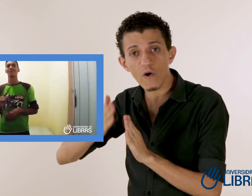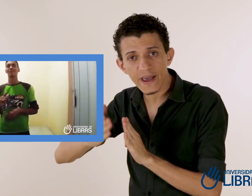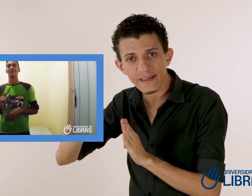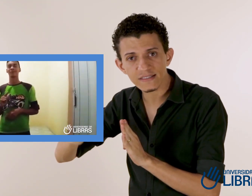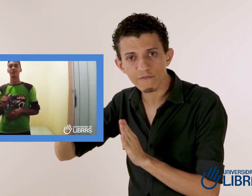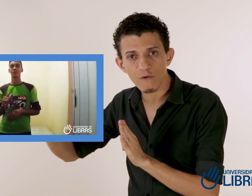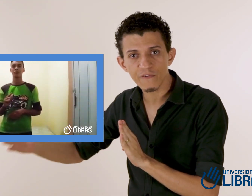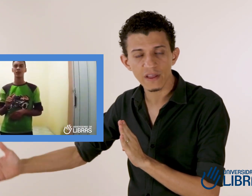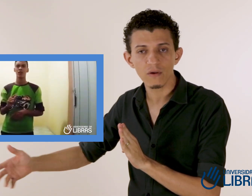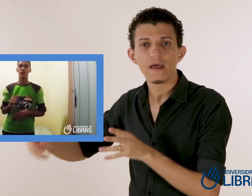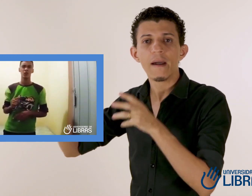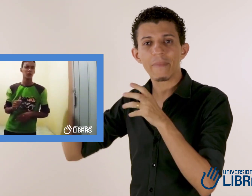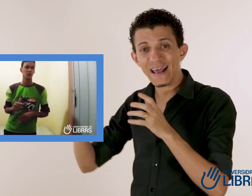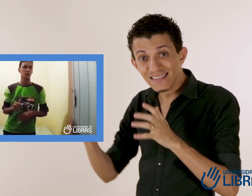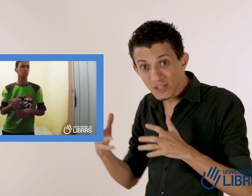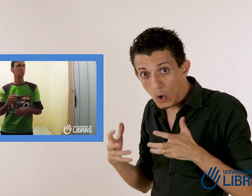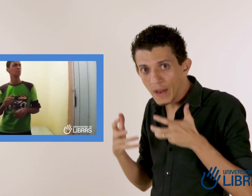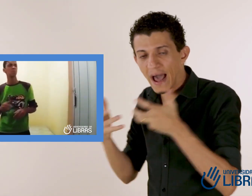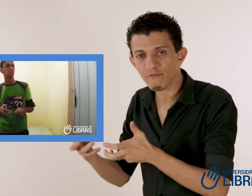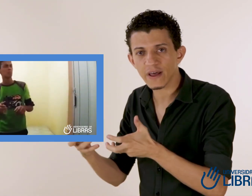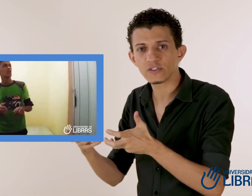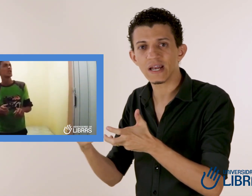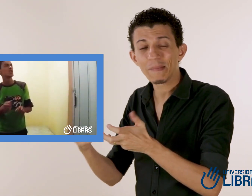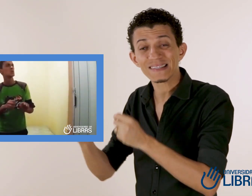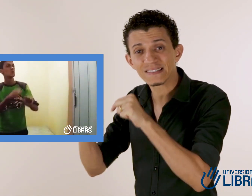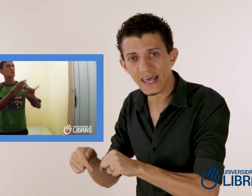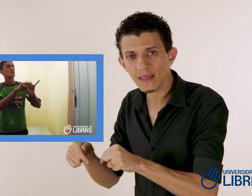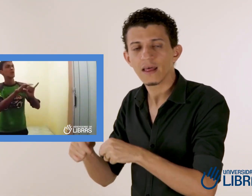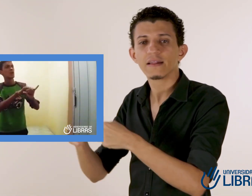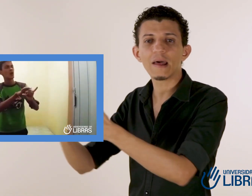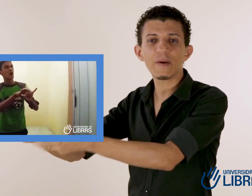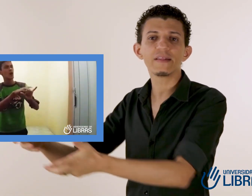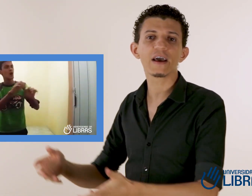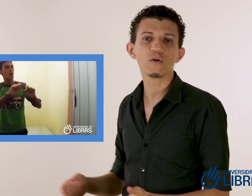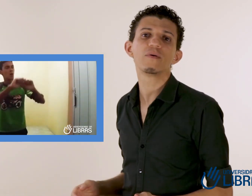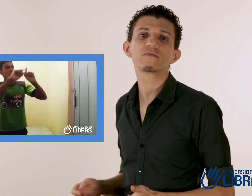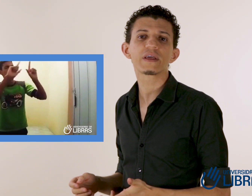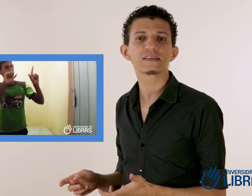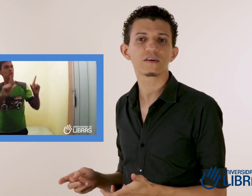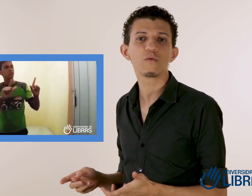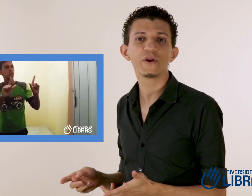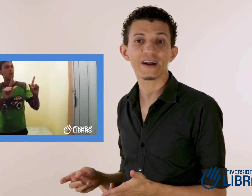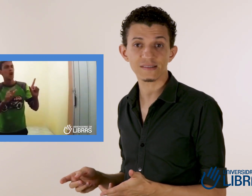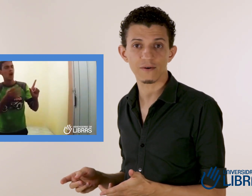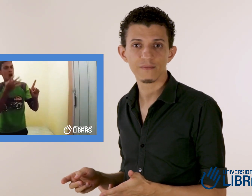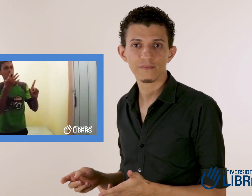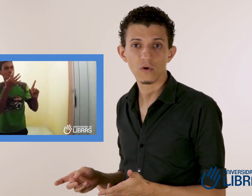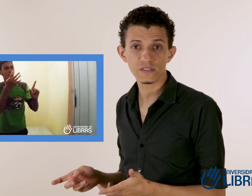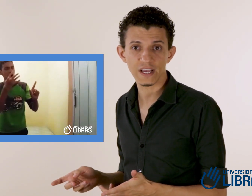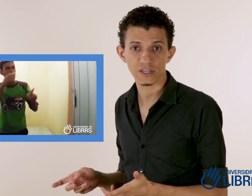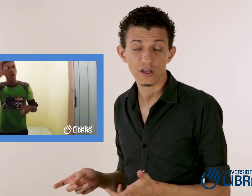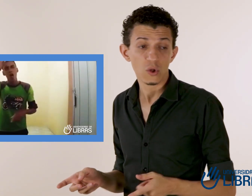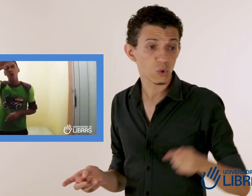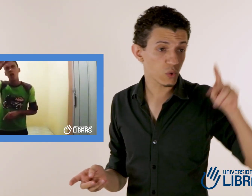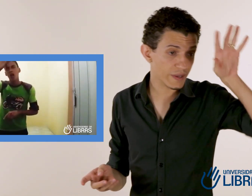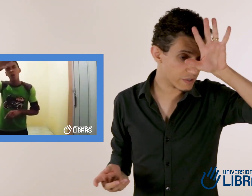foi desenvolvido para ele se tornar fluente em Libras sem depender do português na comunicação. Ou seja, tudo isso que